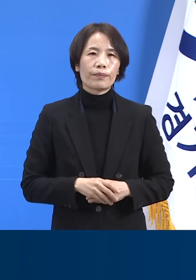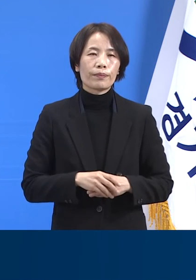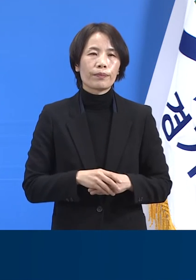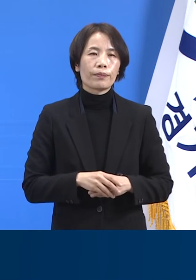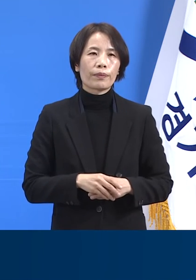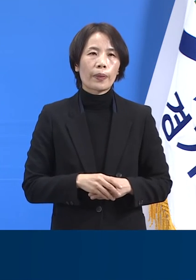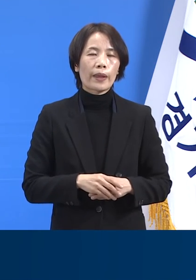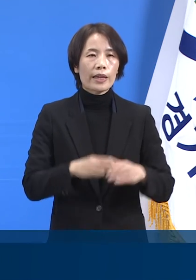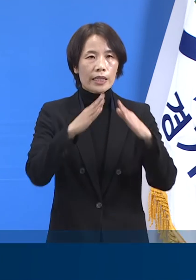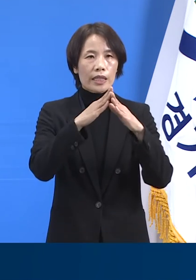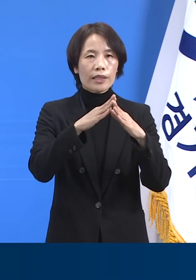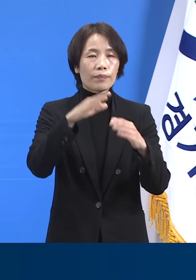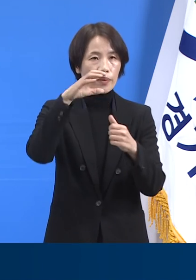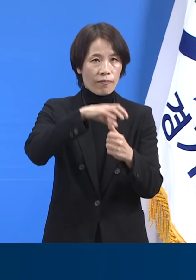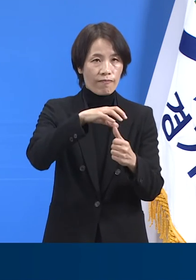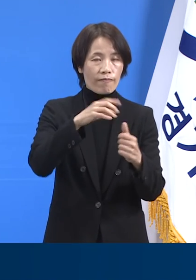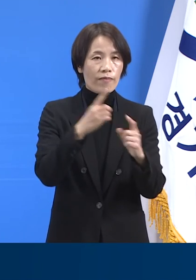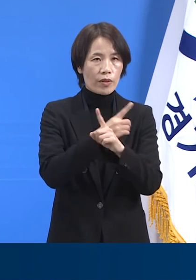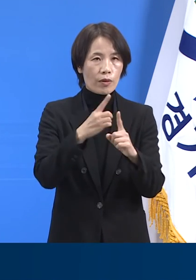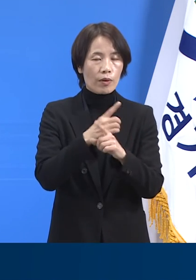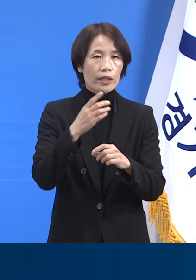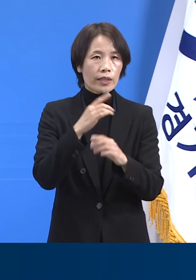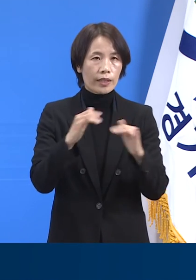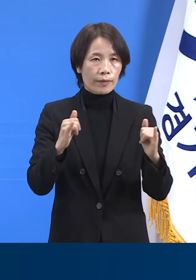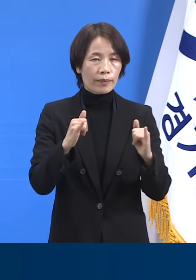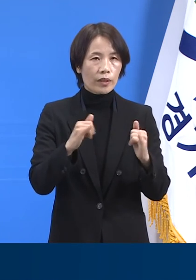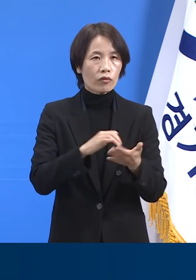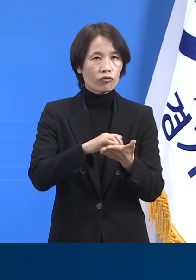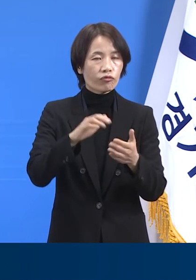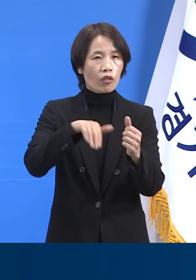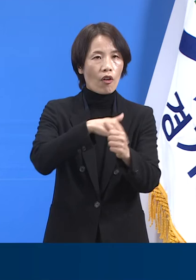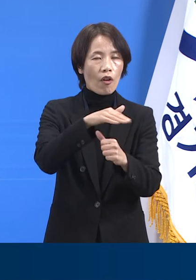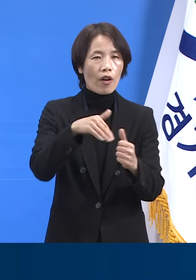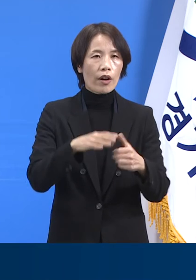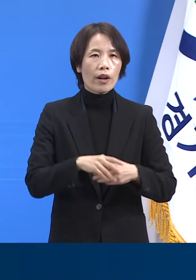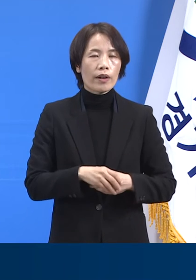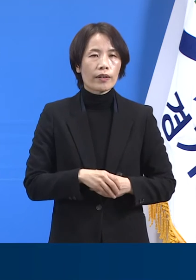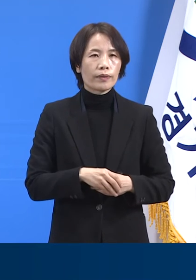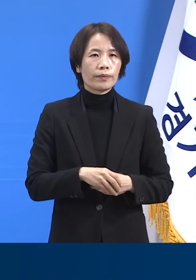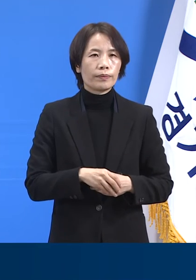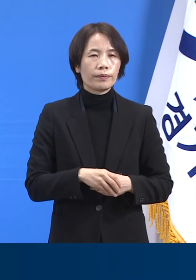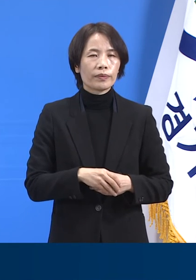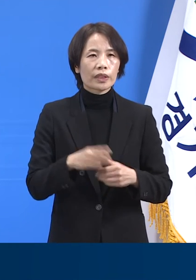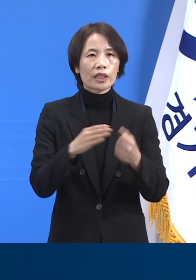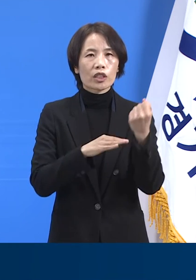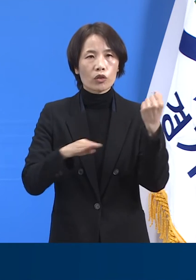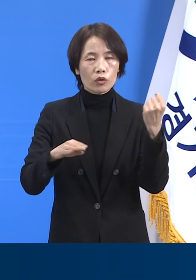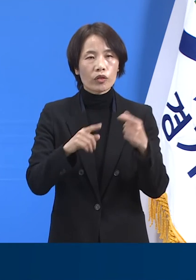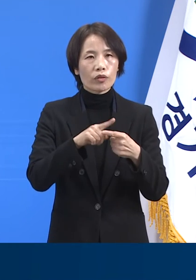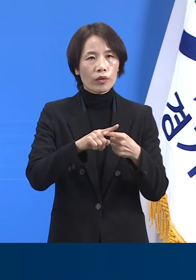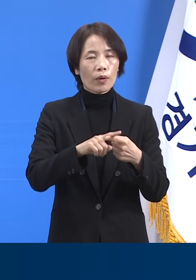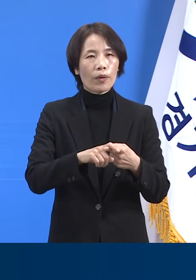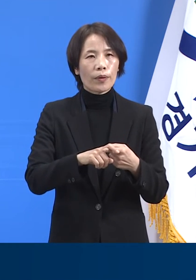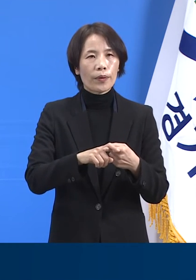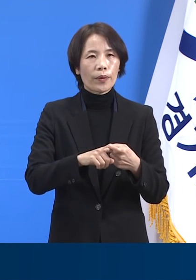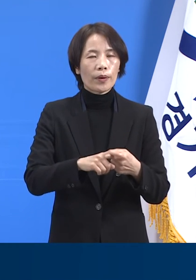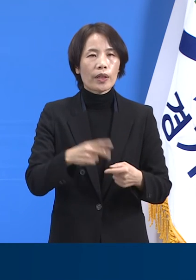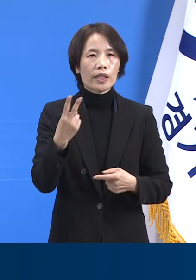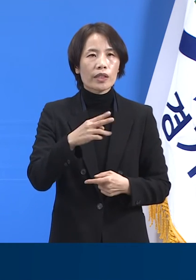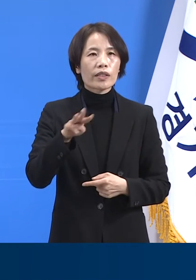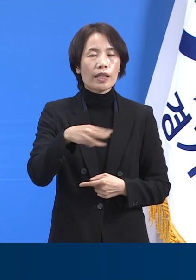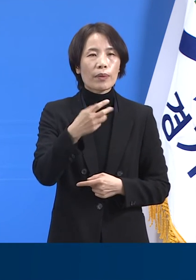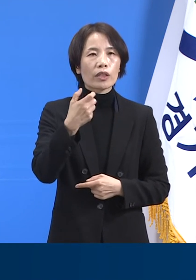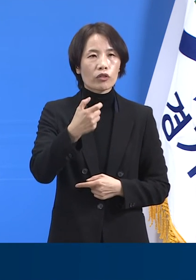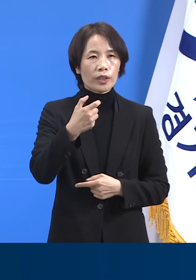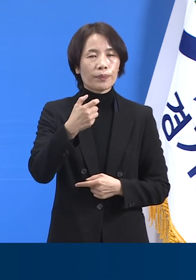다음은 재택치료 프로그램 운영 현황입니다. 11월 22일 18시 기준 총 재택치료를 진행 중인 환자는